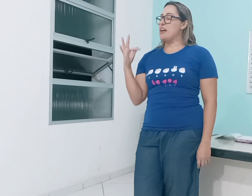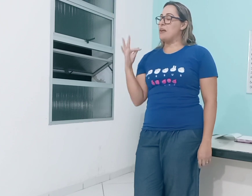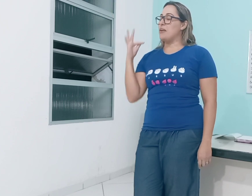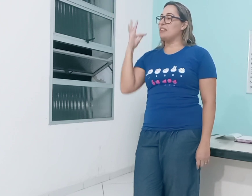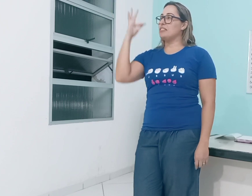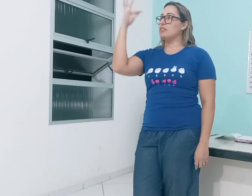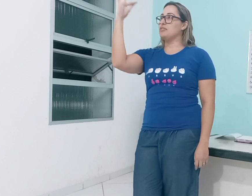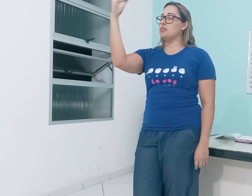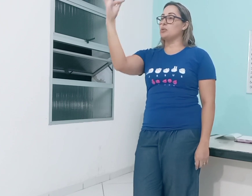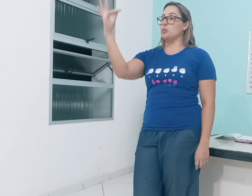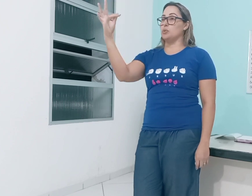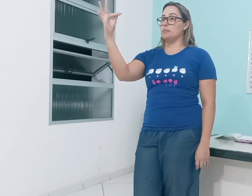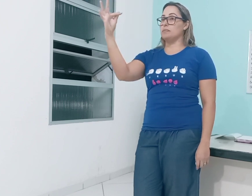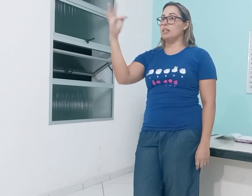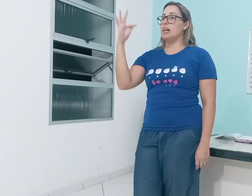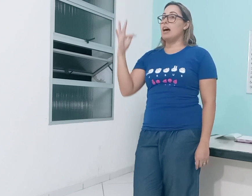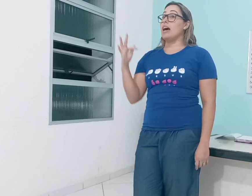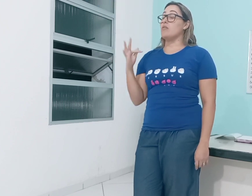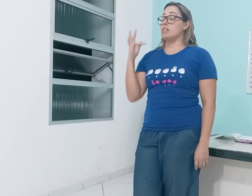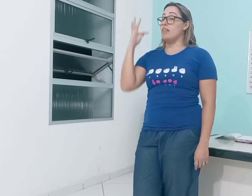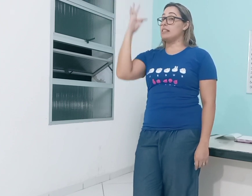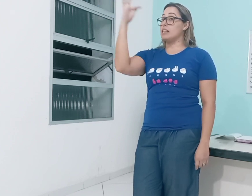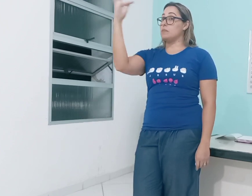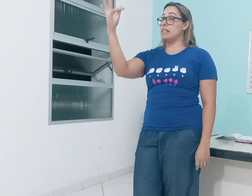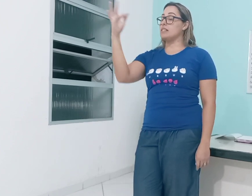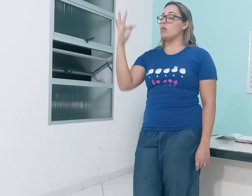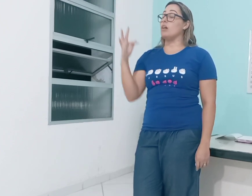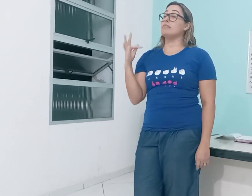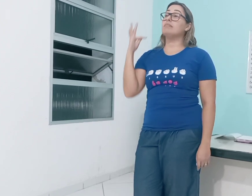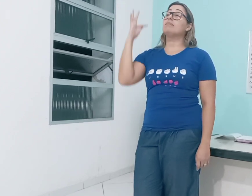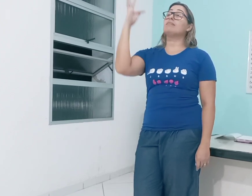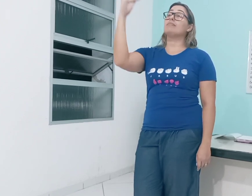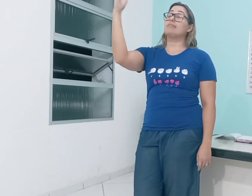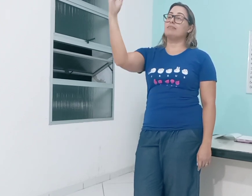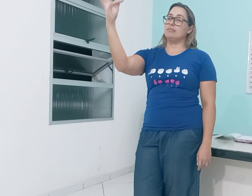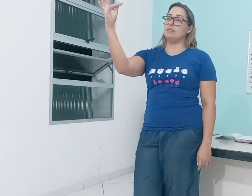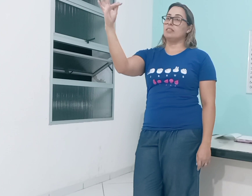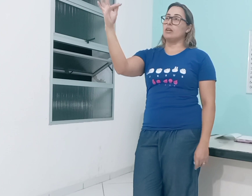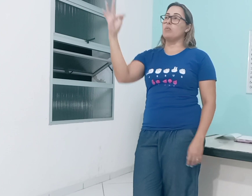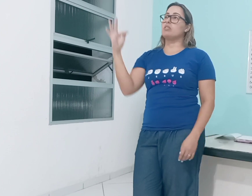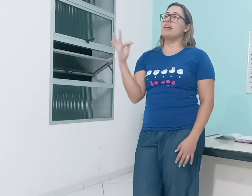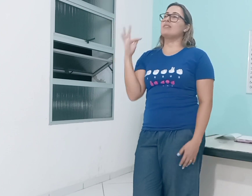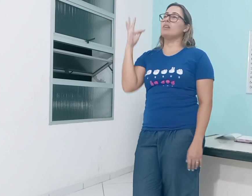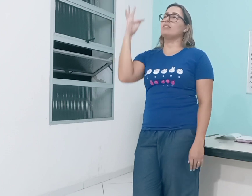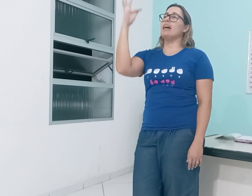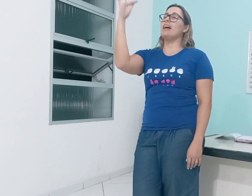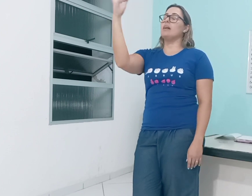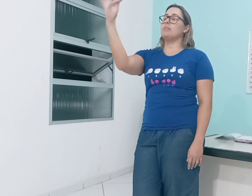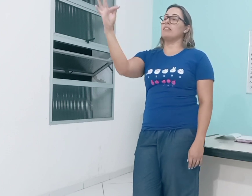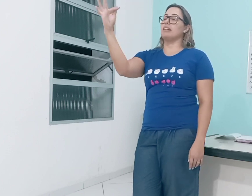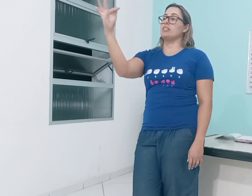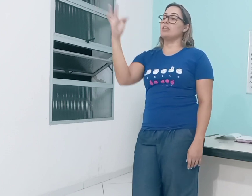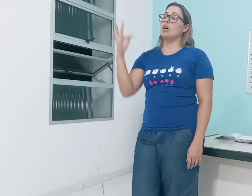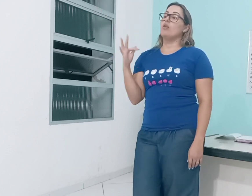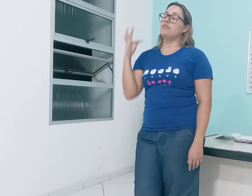Ó, futuro. Aí você faz a expressão, ó. É como se estivesse olhando lá pra frente.